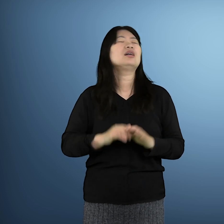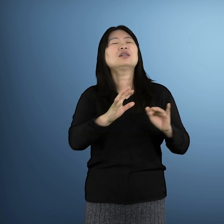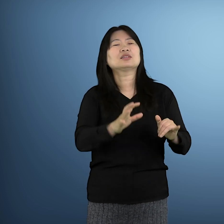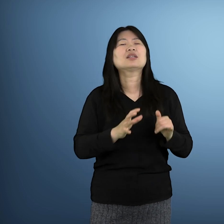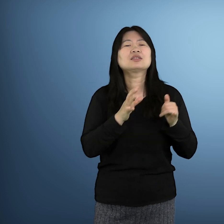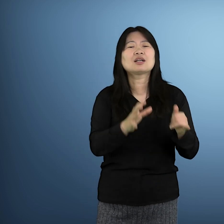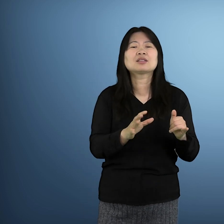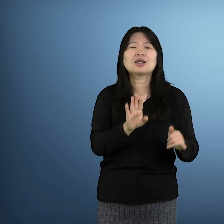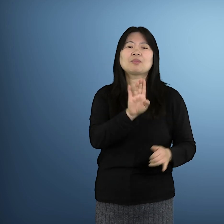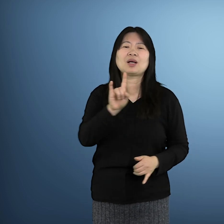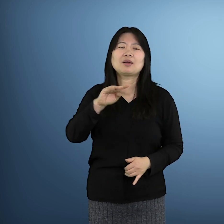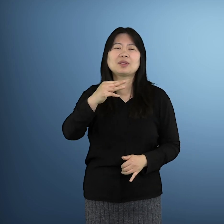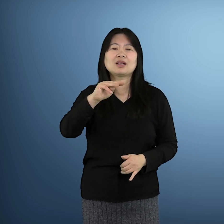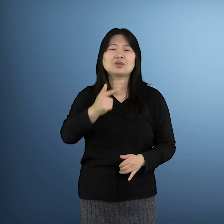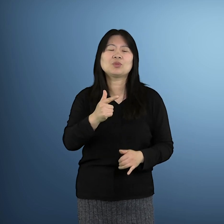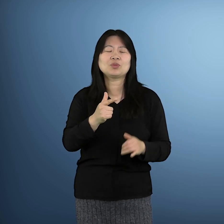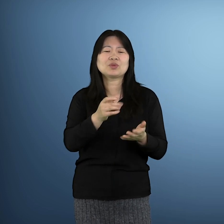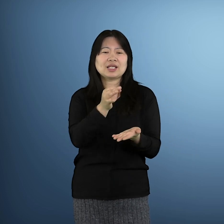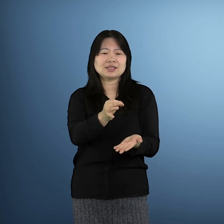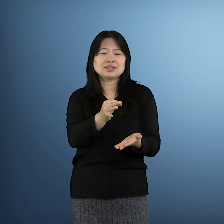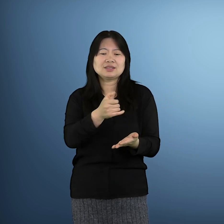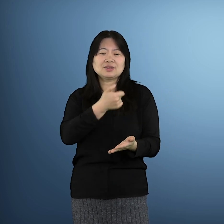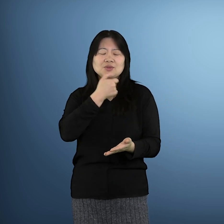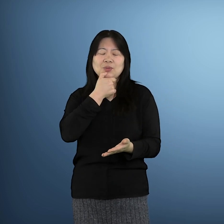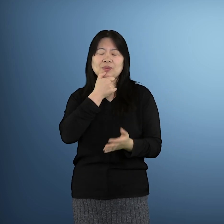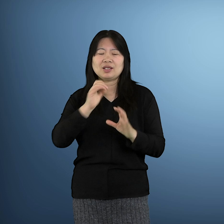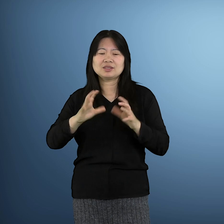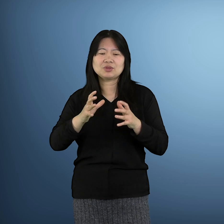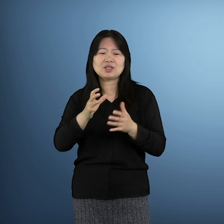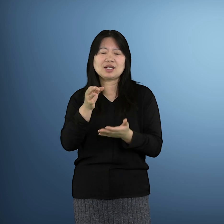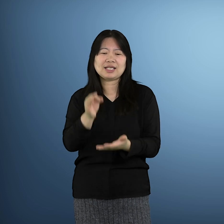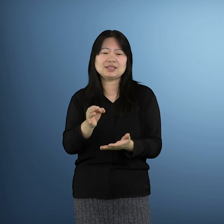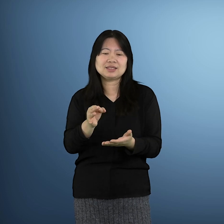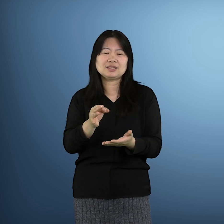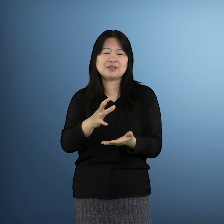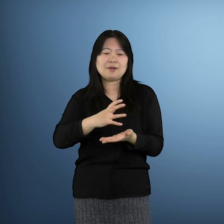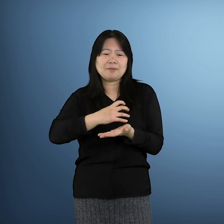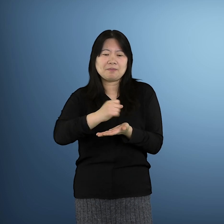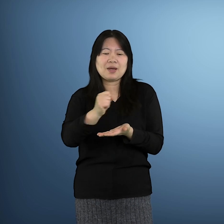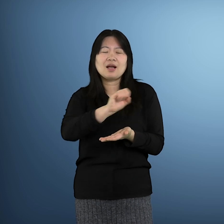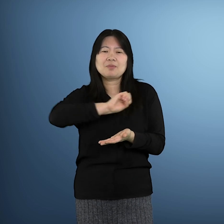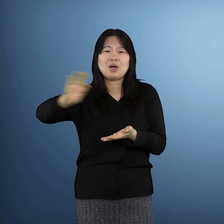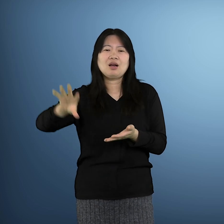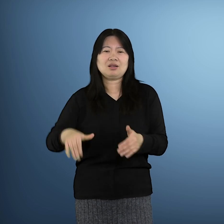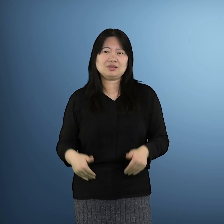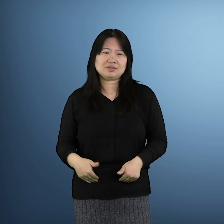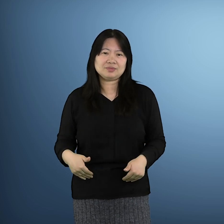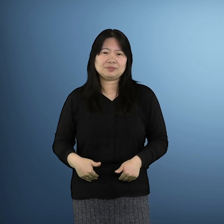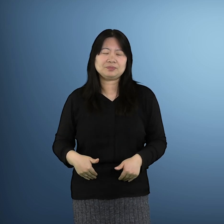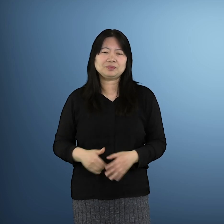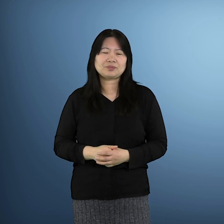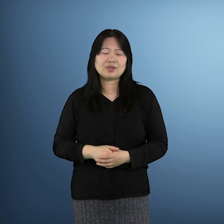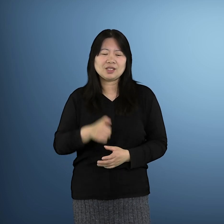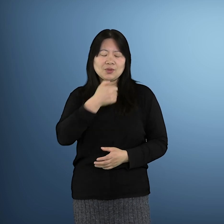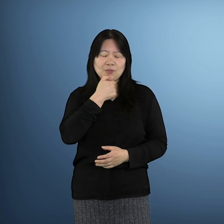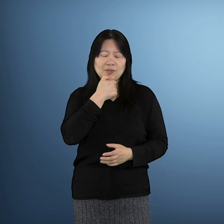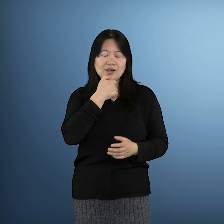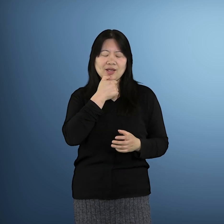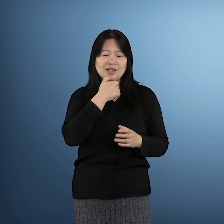세속의 바벨론의 가치, 로마 제국의 가치를 걷어내야 돼요. 로마 제국하에 그